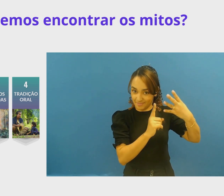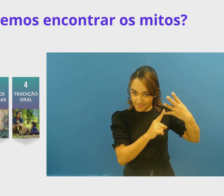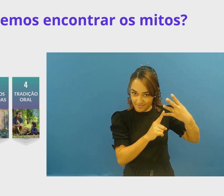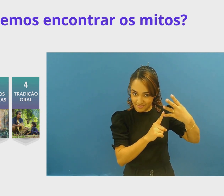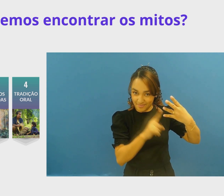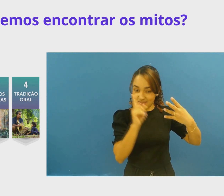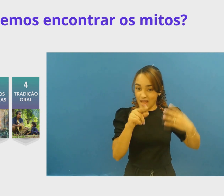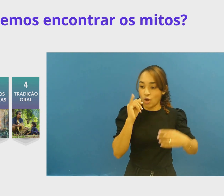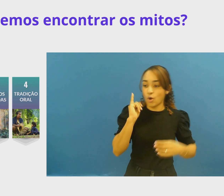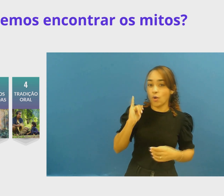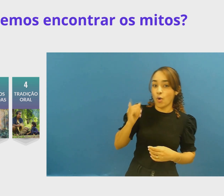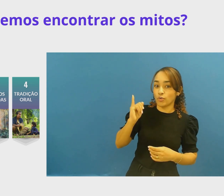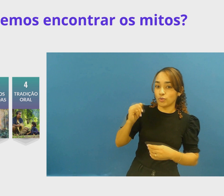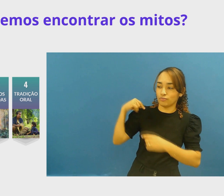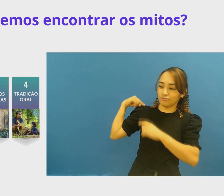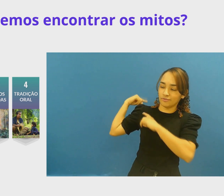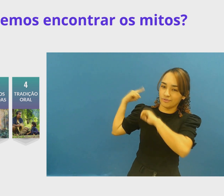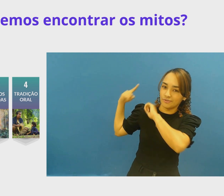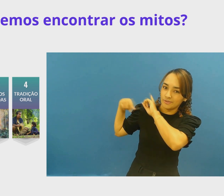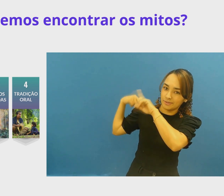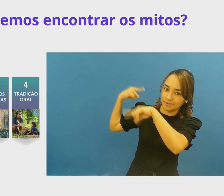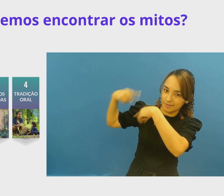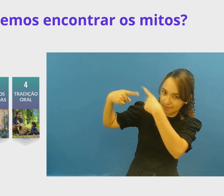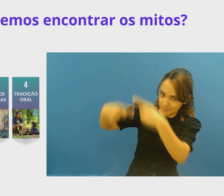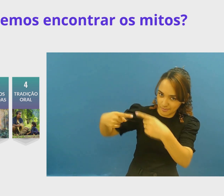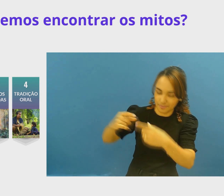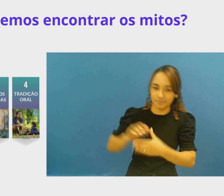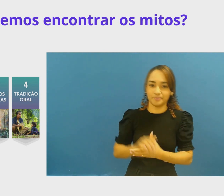Quarto, tradição oral.